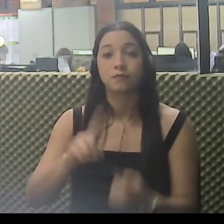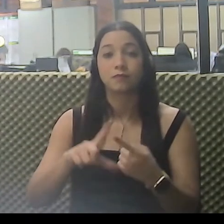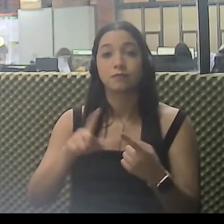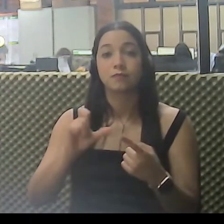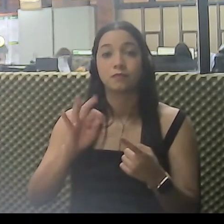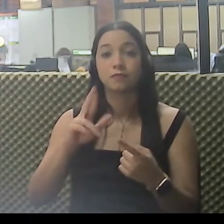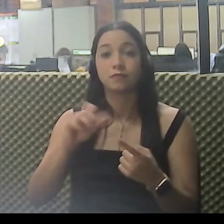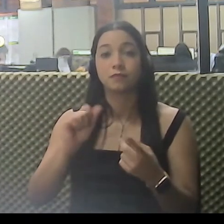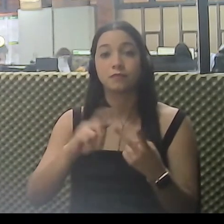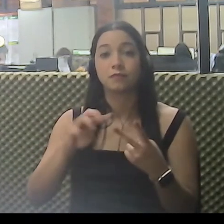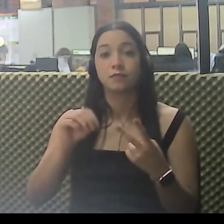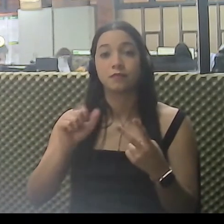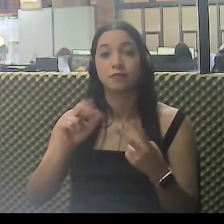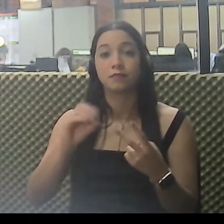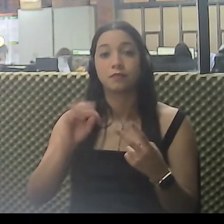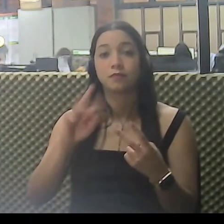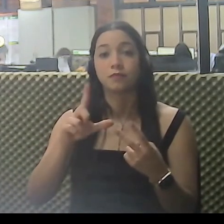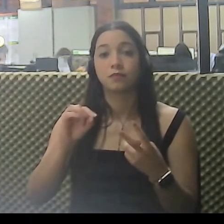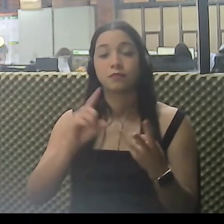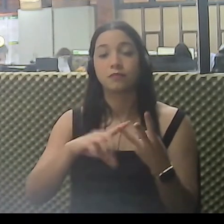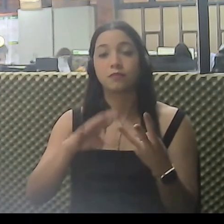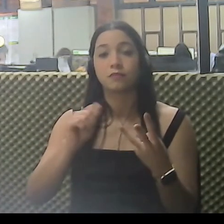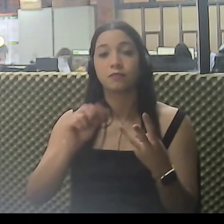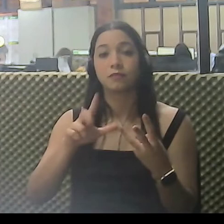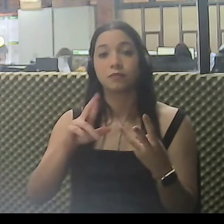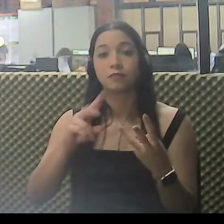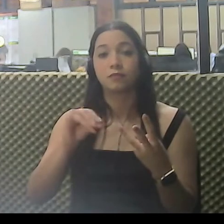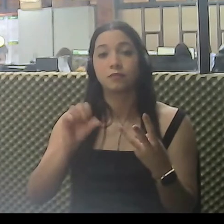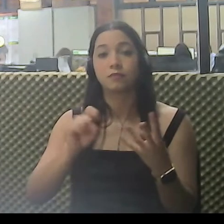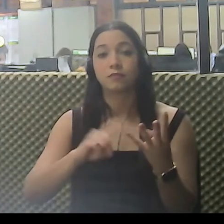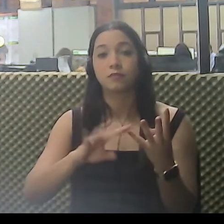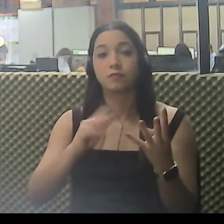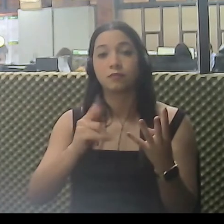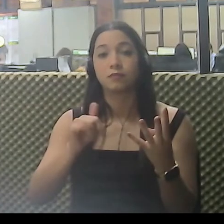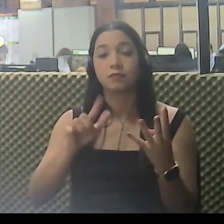Ferreira, Marco Túlio Cruz, Carlos Cassim e Thiago